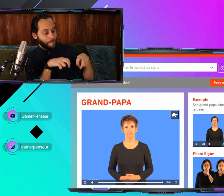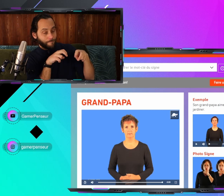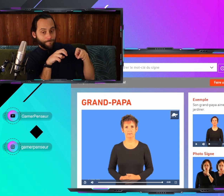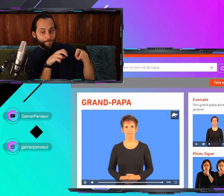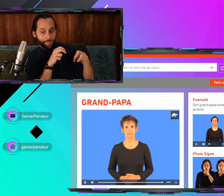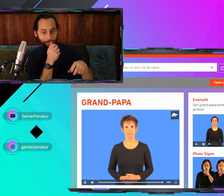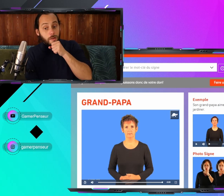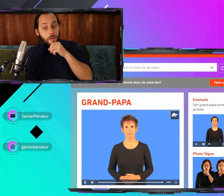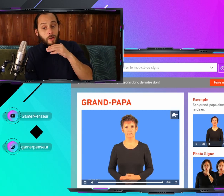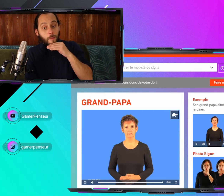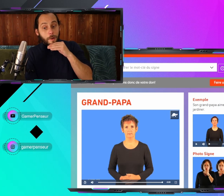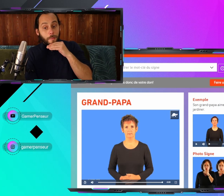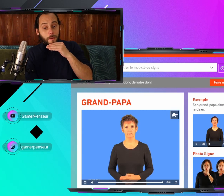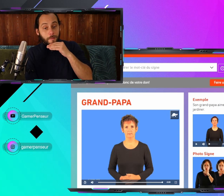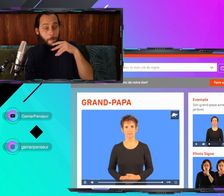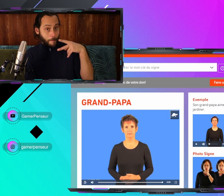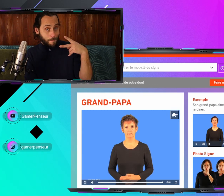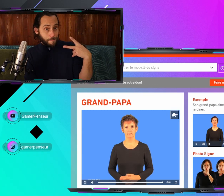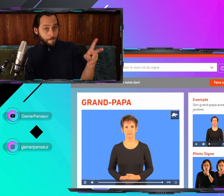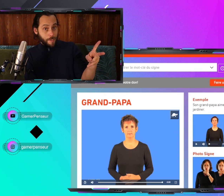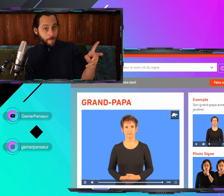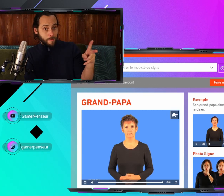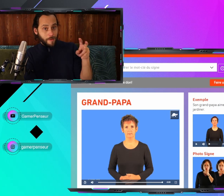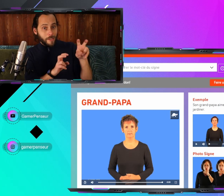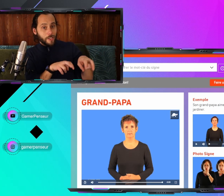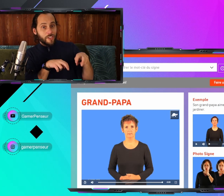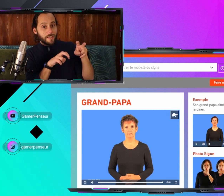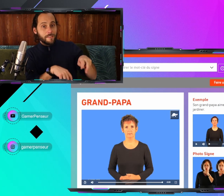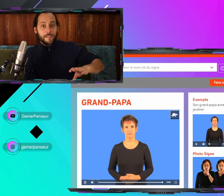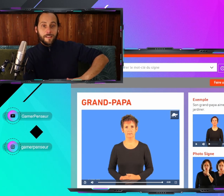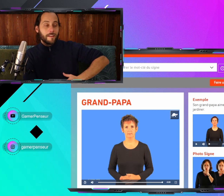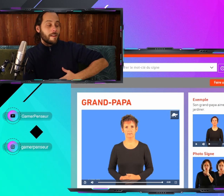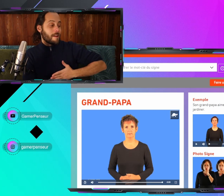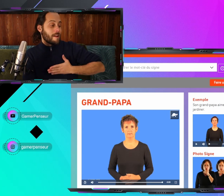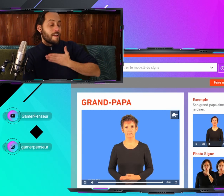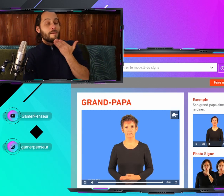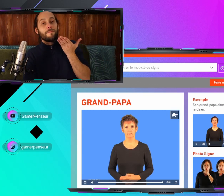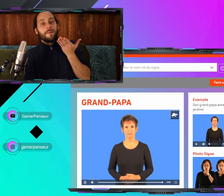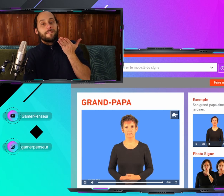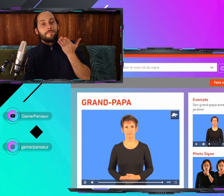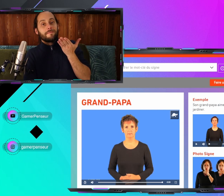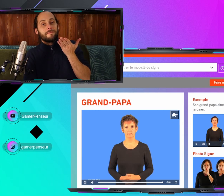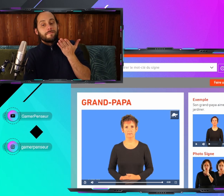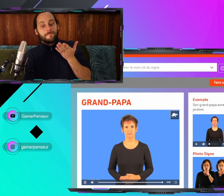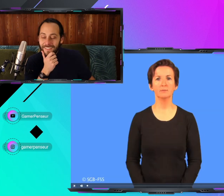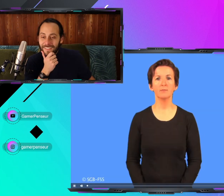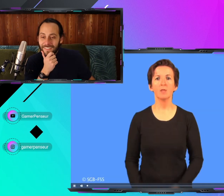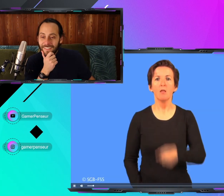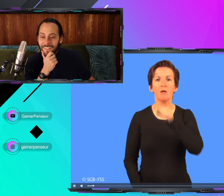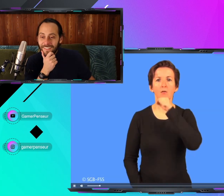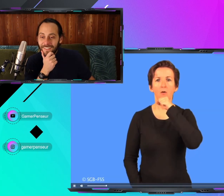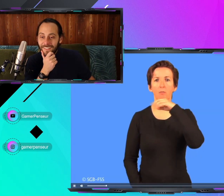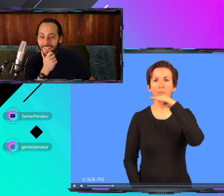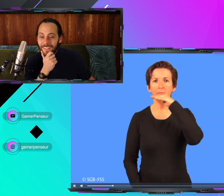Jardiner. Grand-papa Pi jardiner aime.